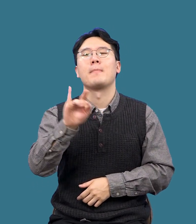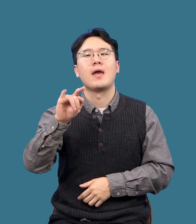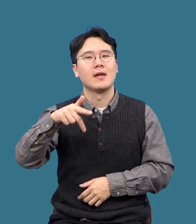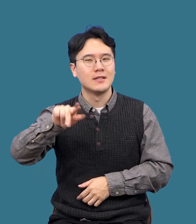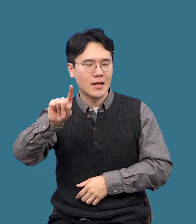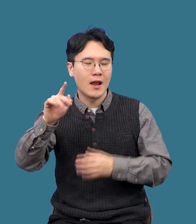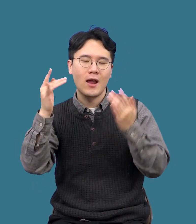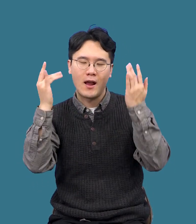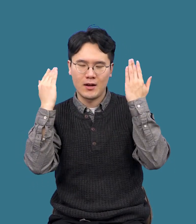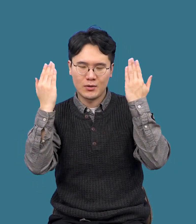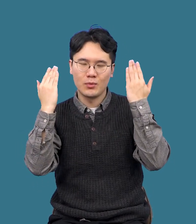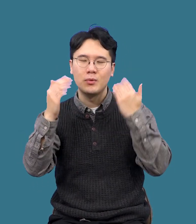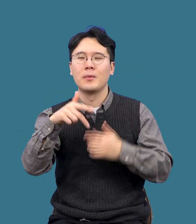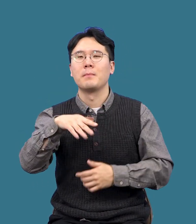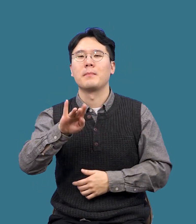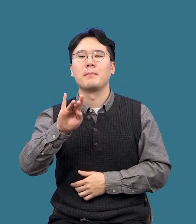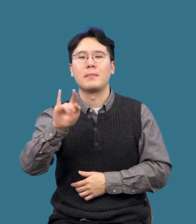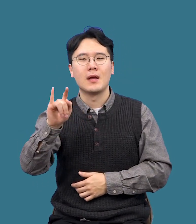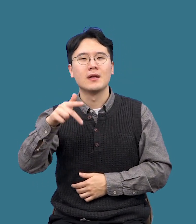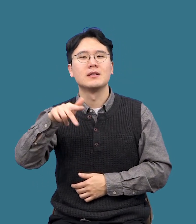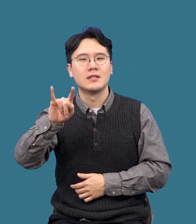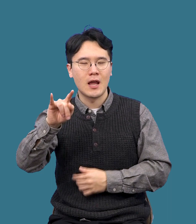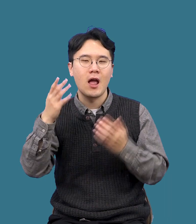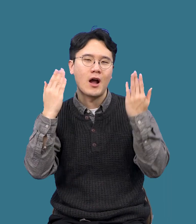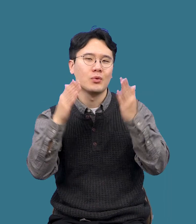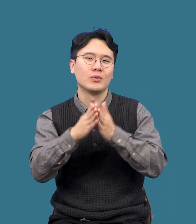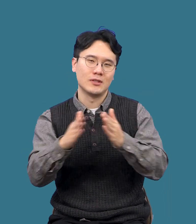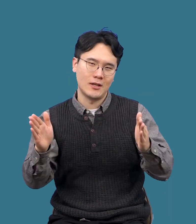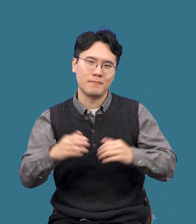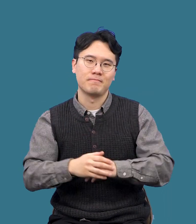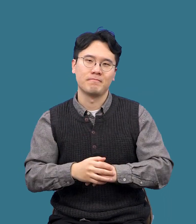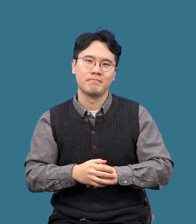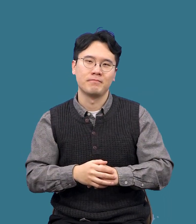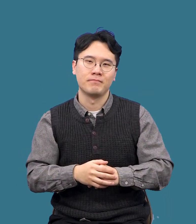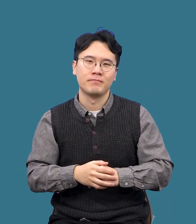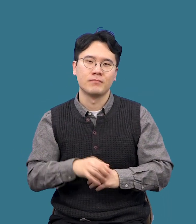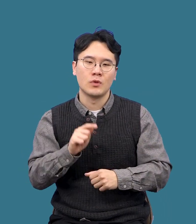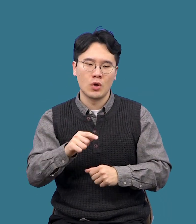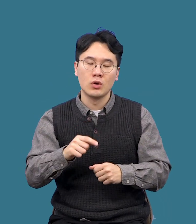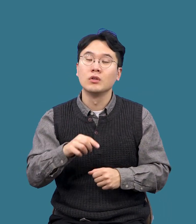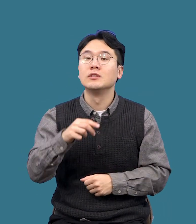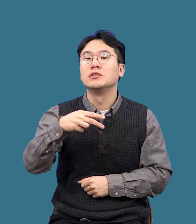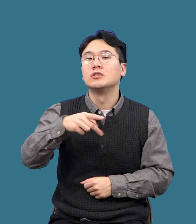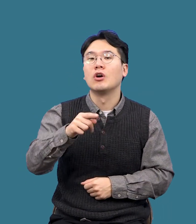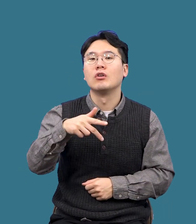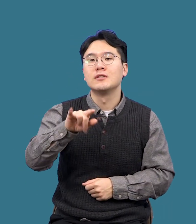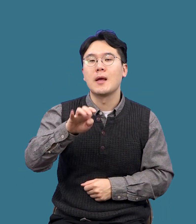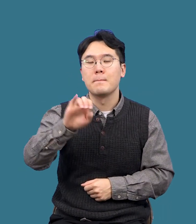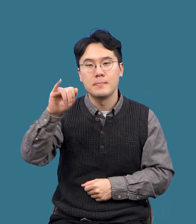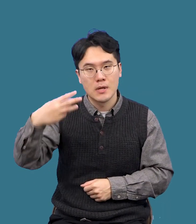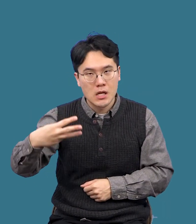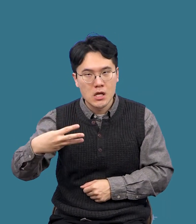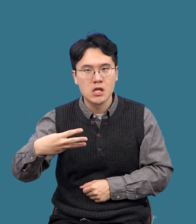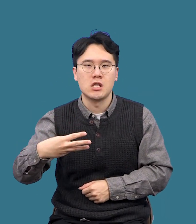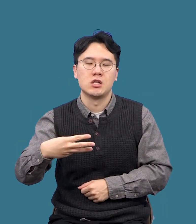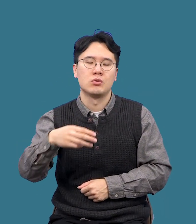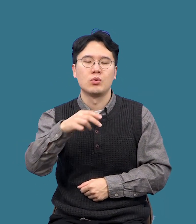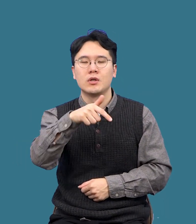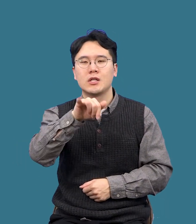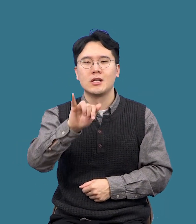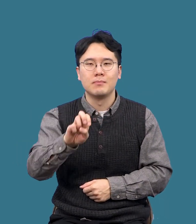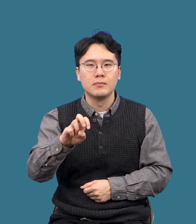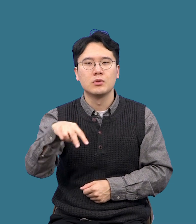이 학교에서 배출된 당시의 인재들이 서재필, 문학가 김소월,